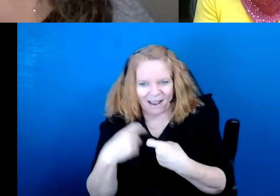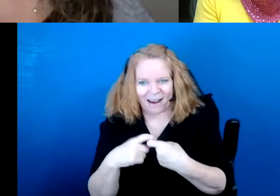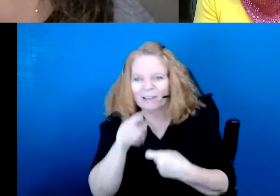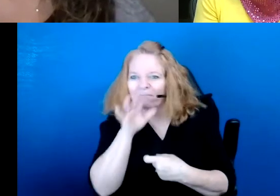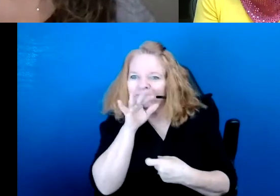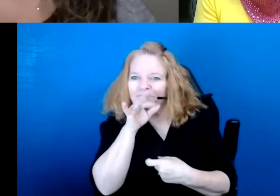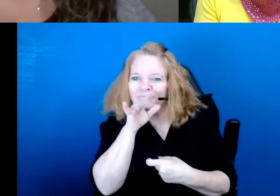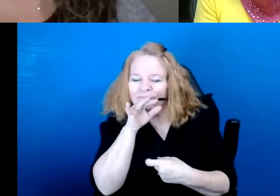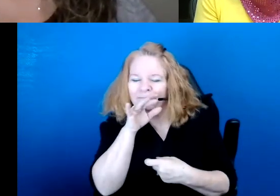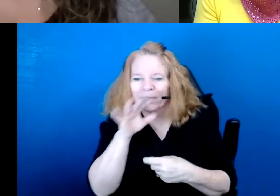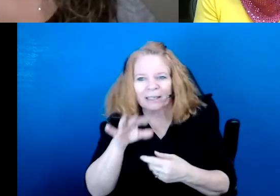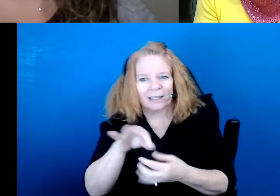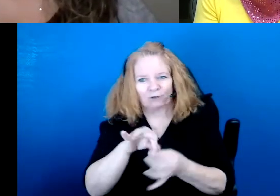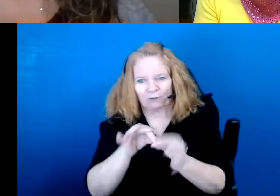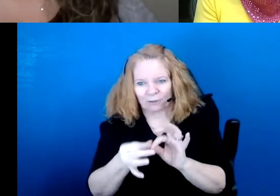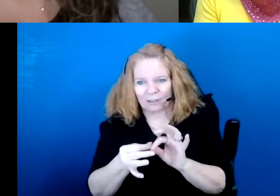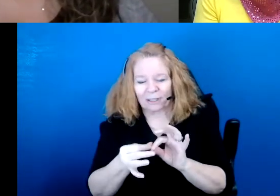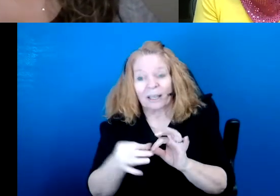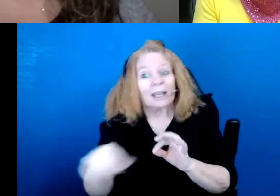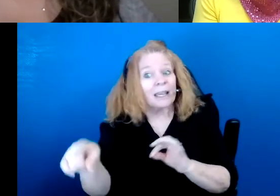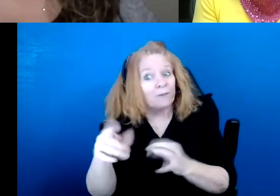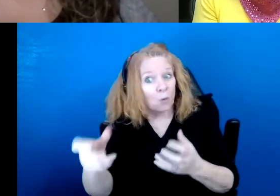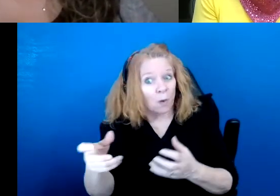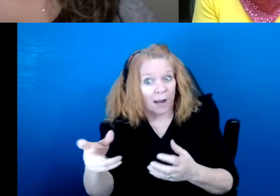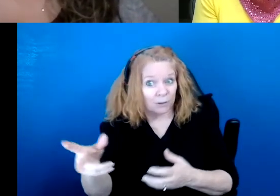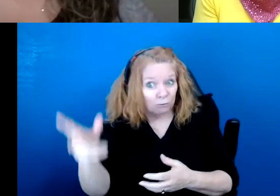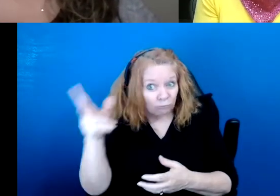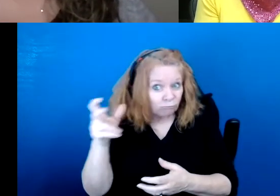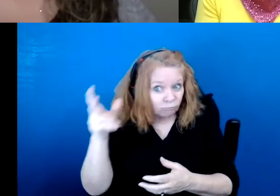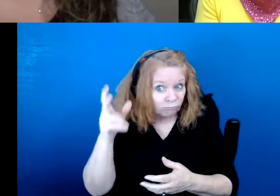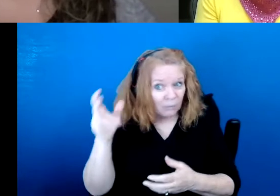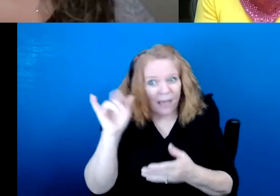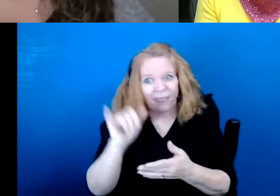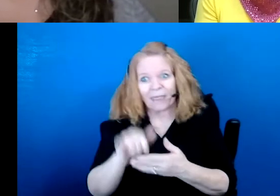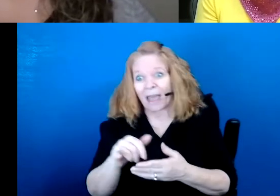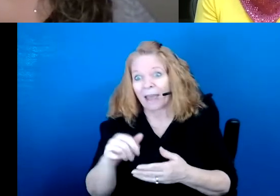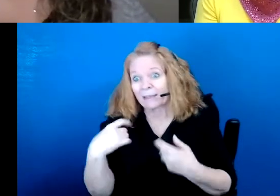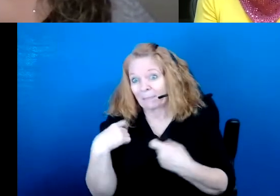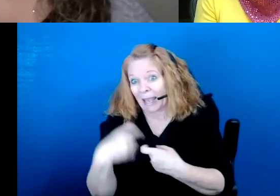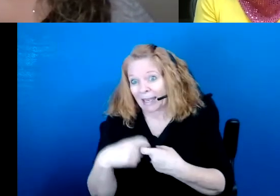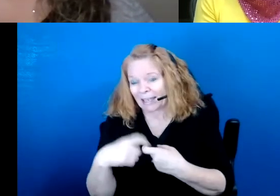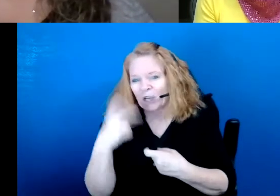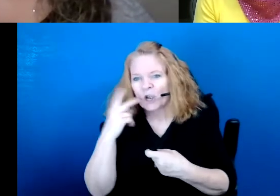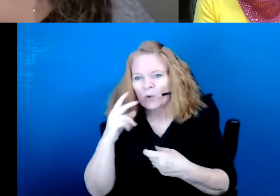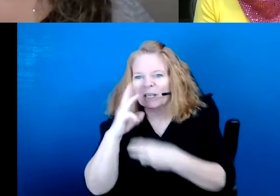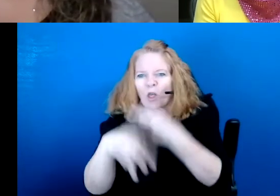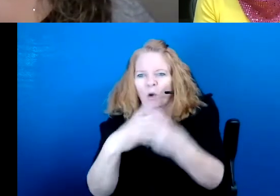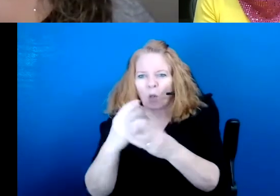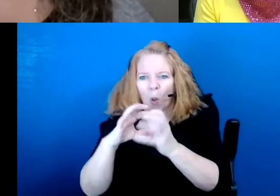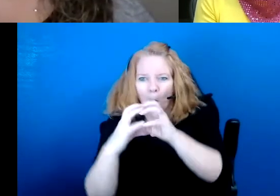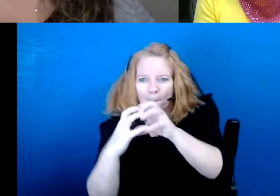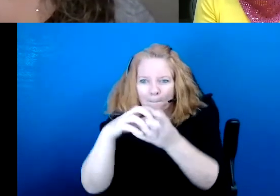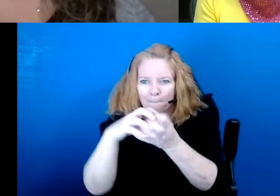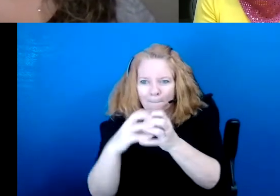y al final también tenemos intérpretes del español si les gustaría participar en